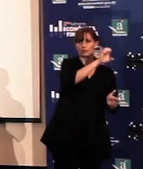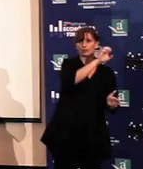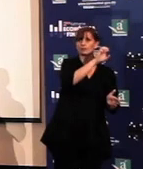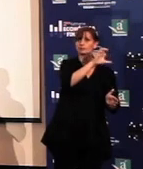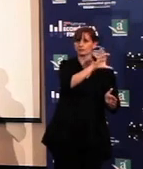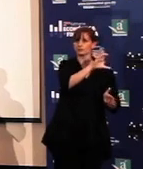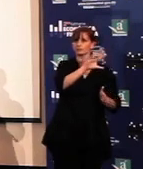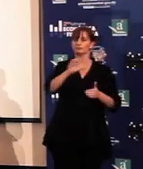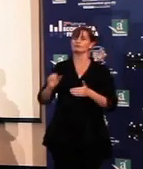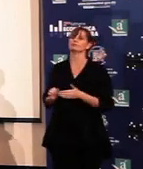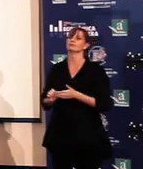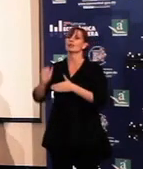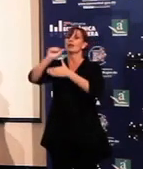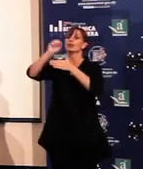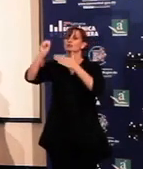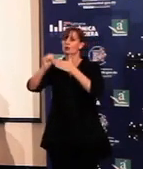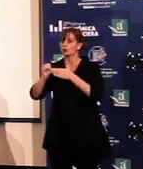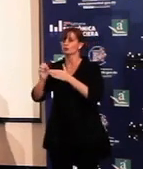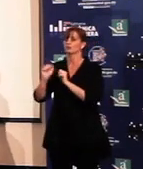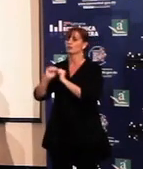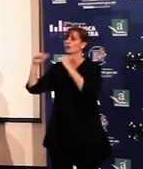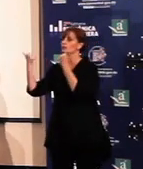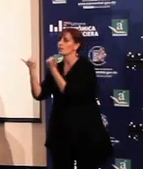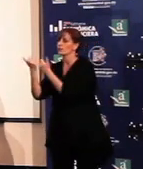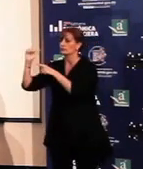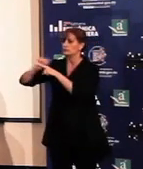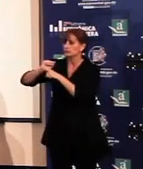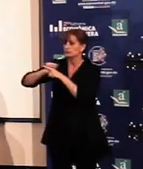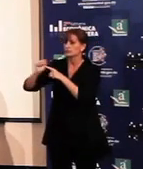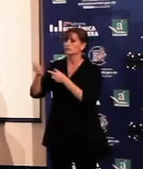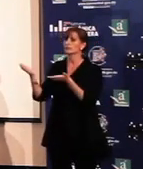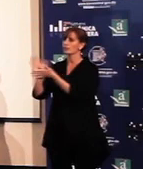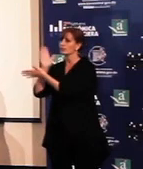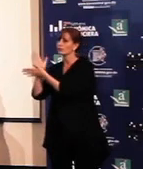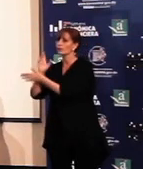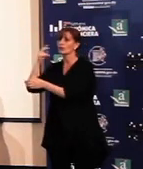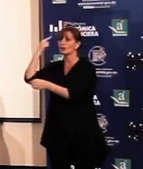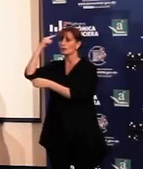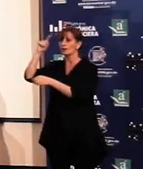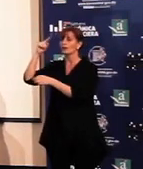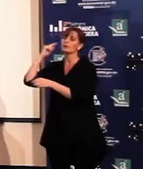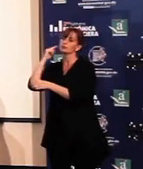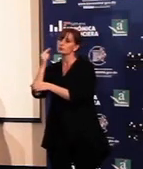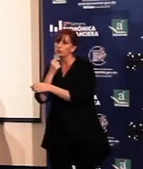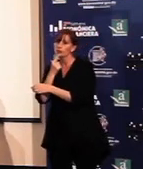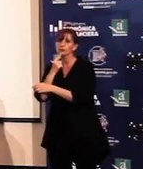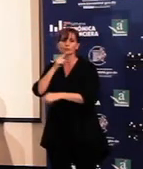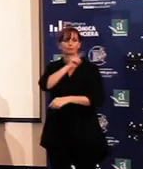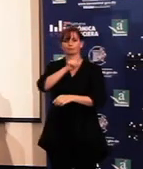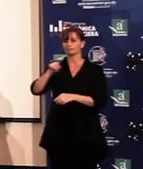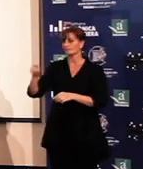la Asociación Dominicana de Rehabilitación Doña Mirna desde la Escuela Nacional de Sordos ahora